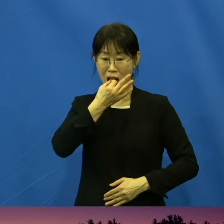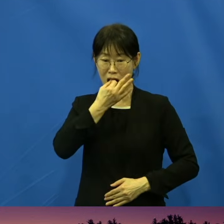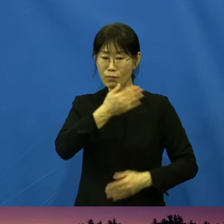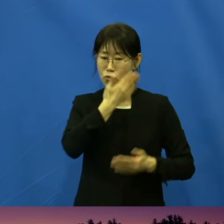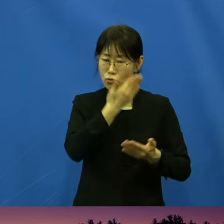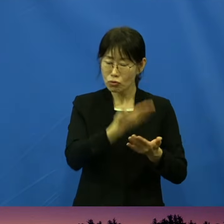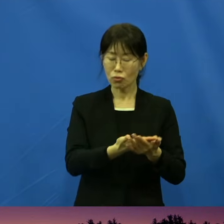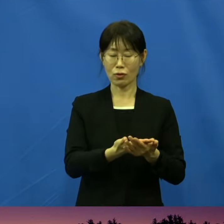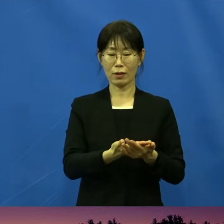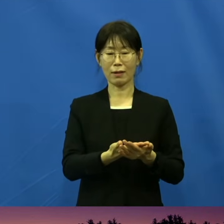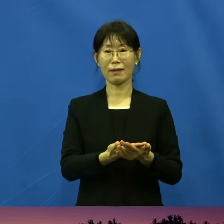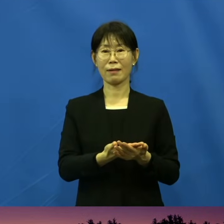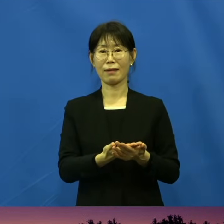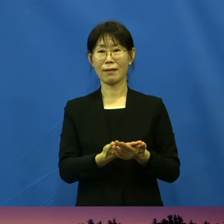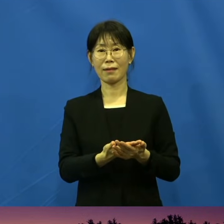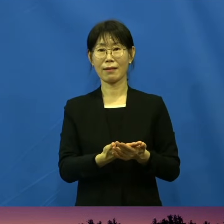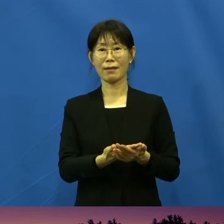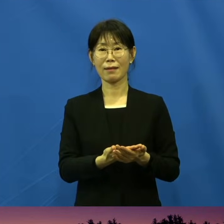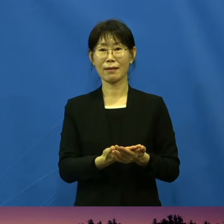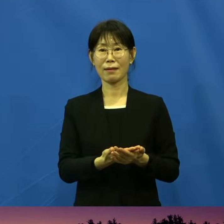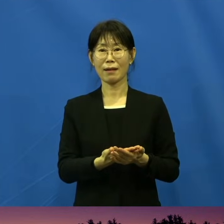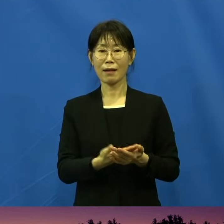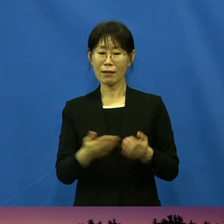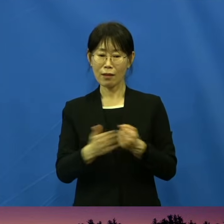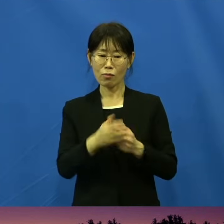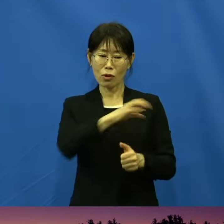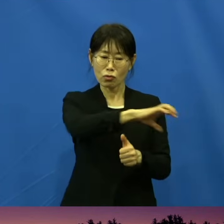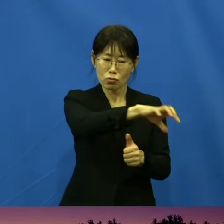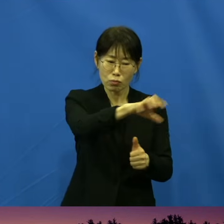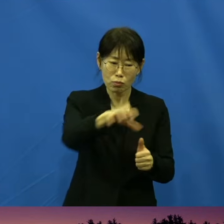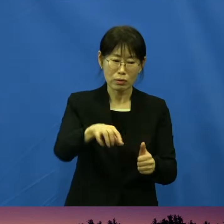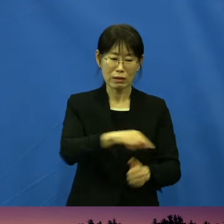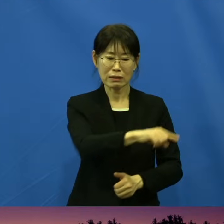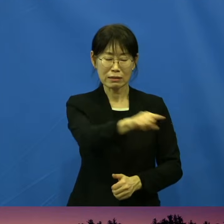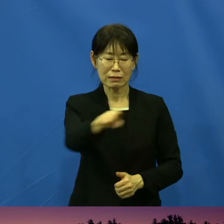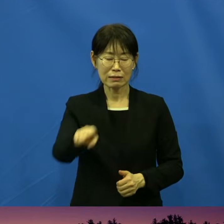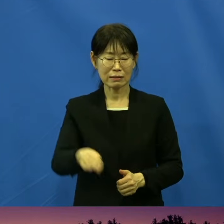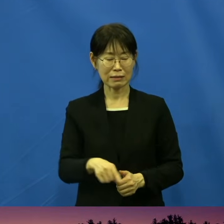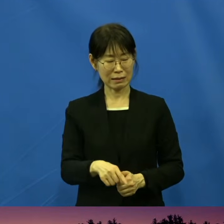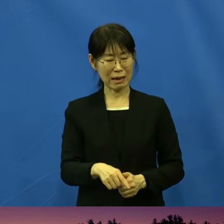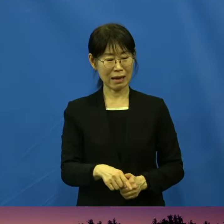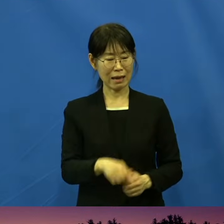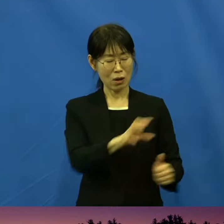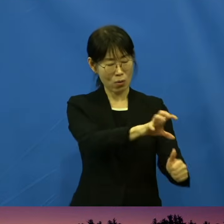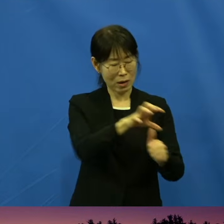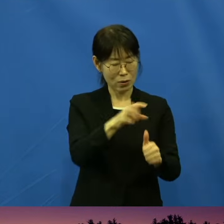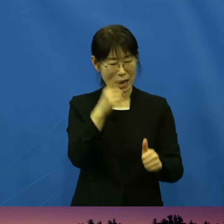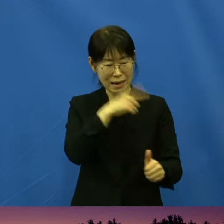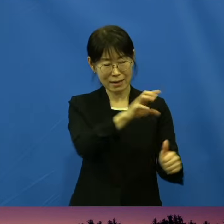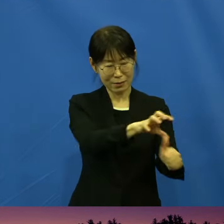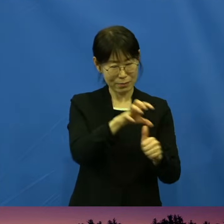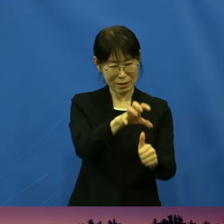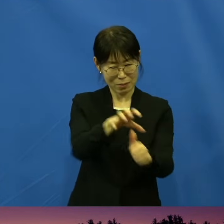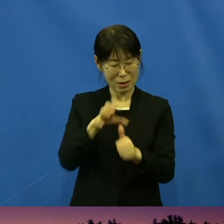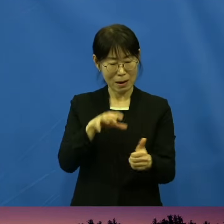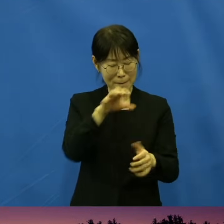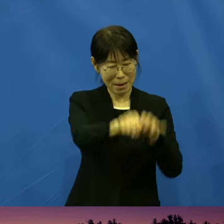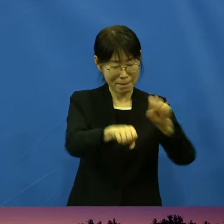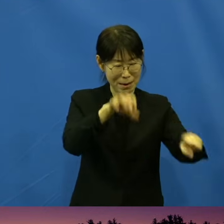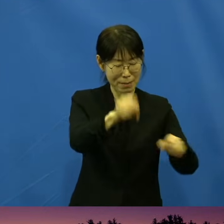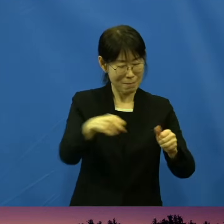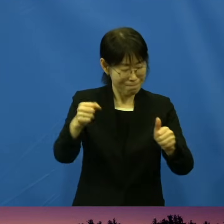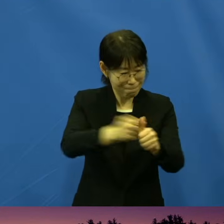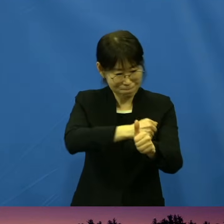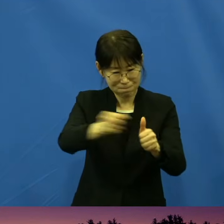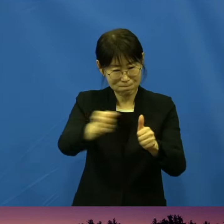그래서 자기를 위해 수 없는 주변의 사람을 끊임없이 동원하고 도구화하고 이용하고 착취하고